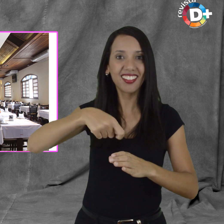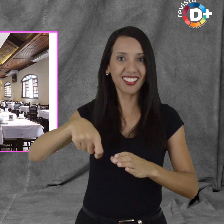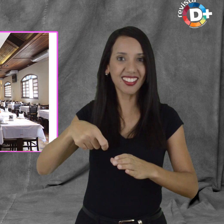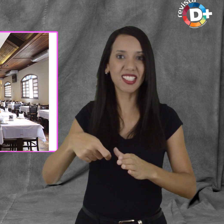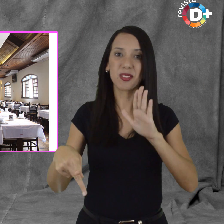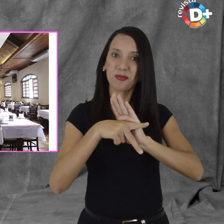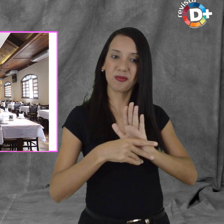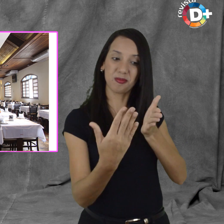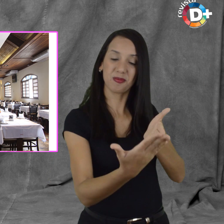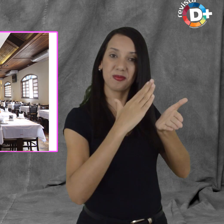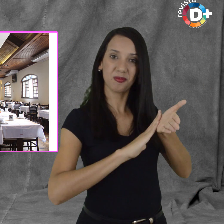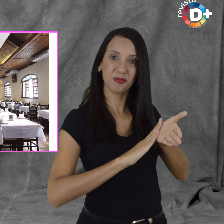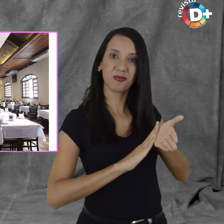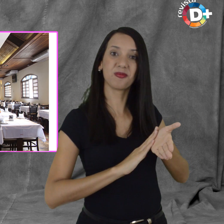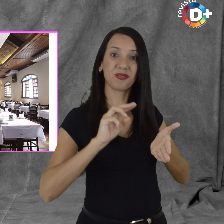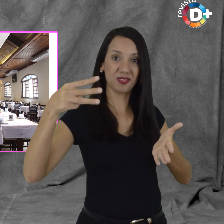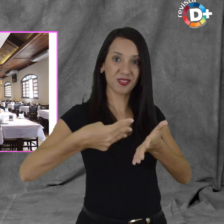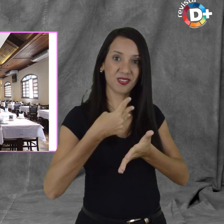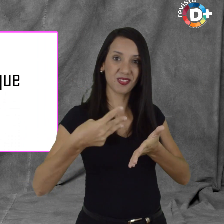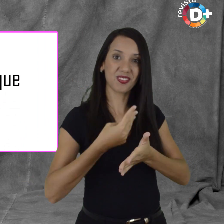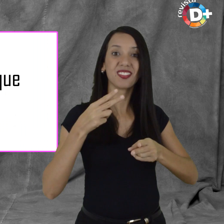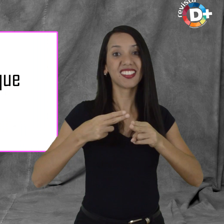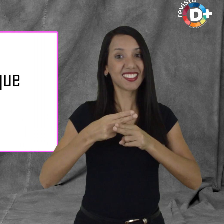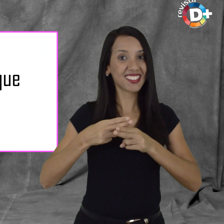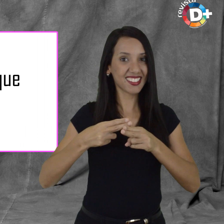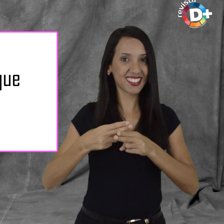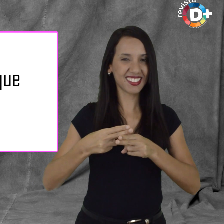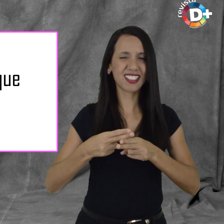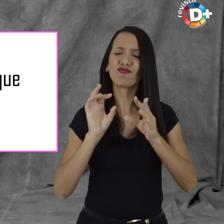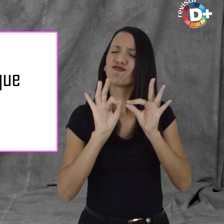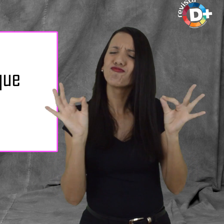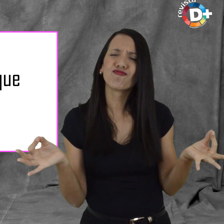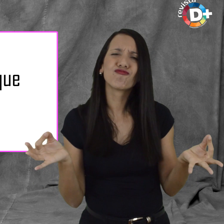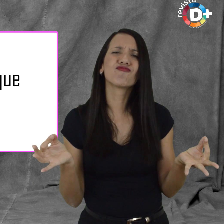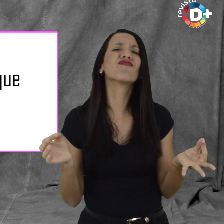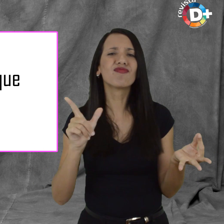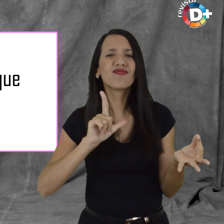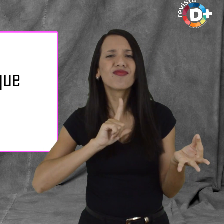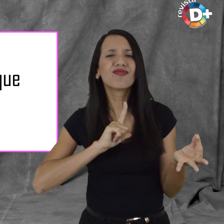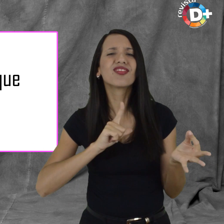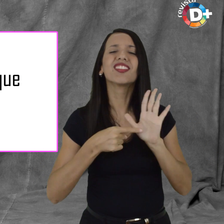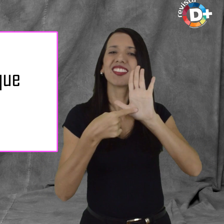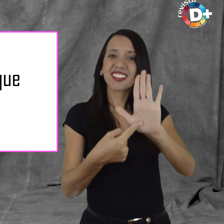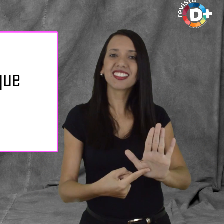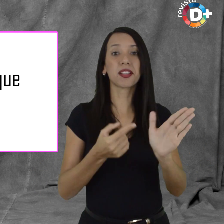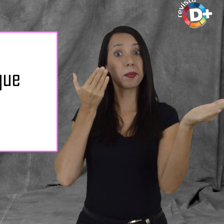Faca. E a sessão Psique, em que traremos um psicólogo por edição, abordando temas importantes